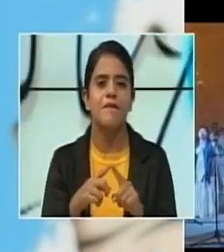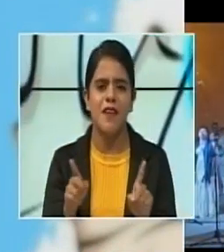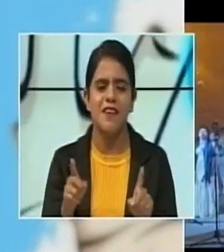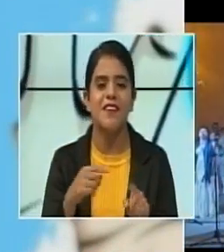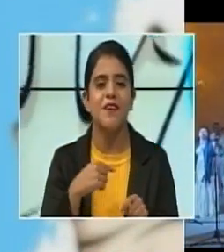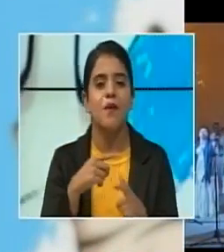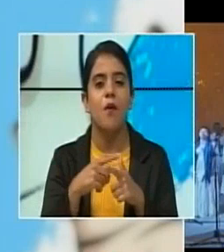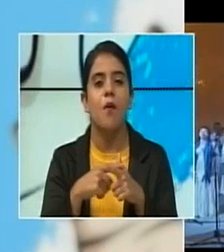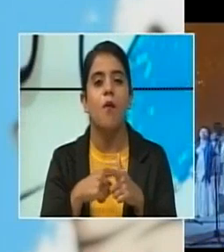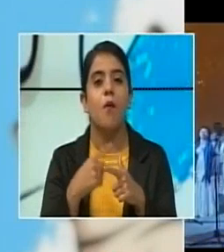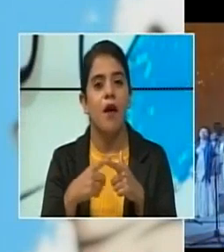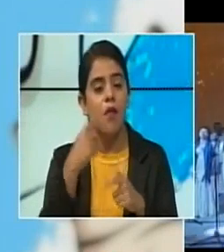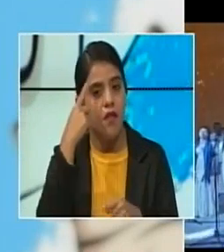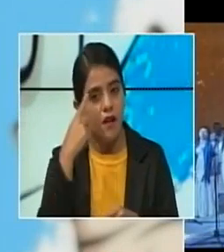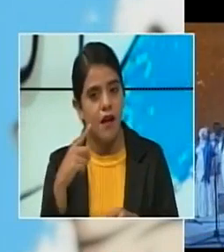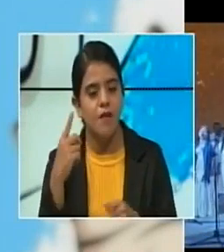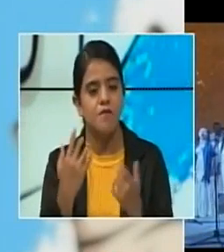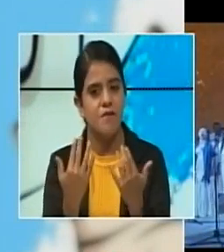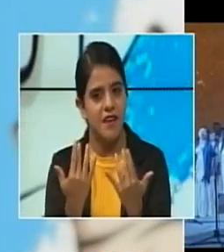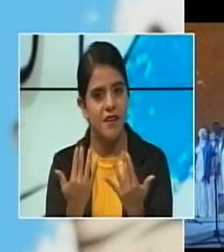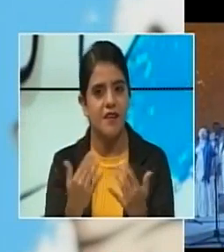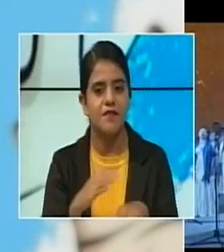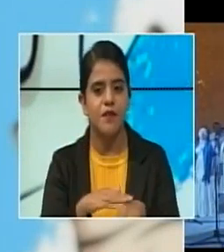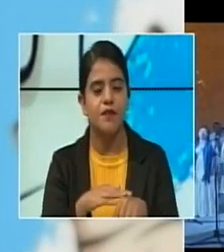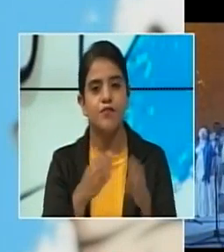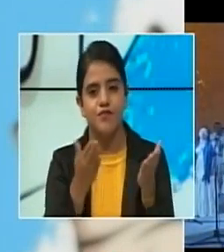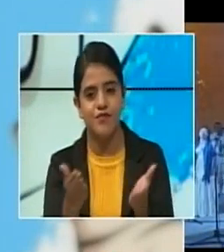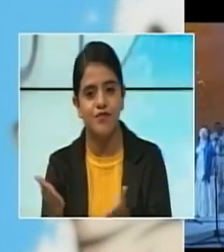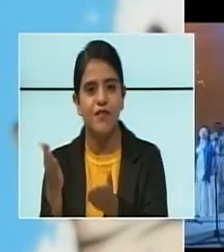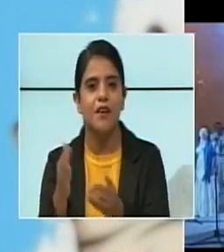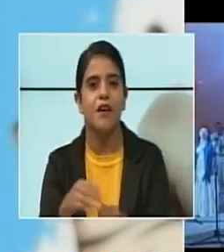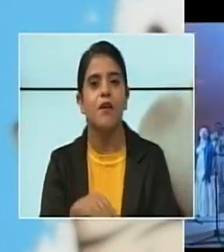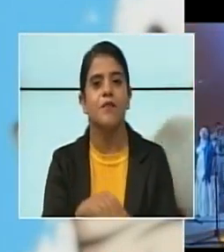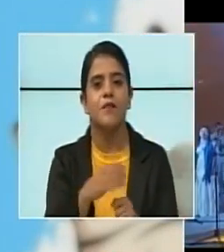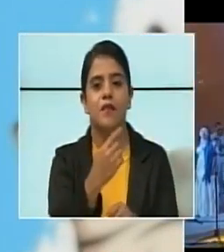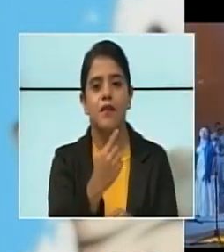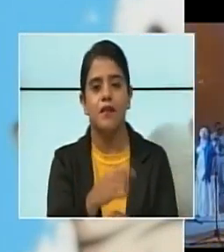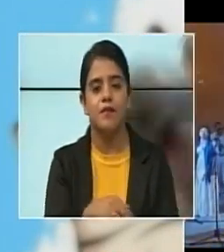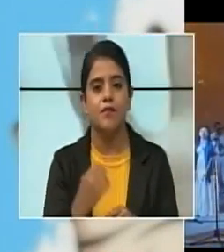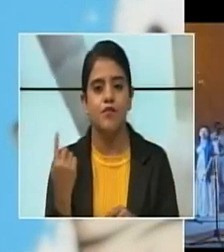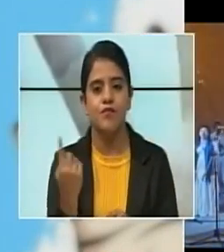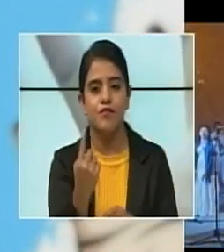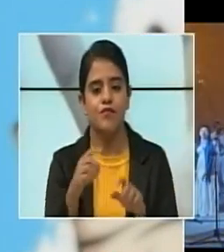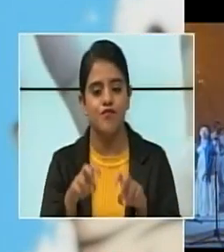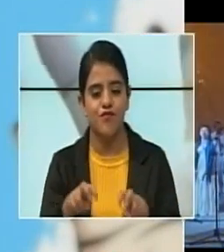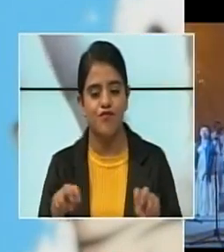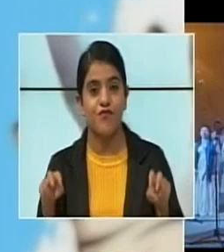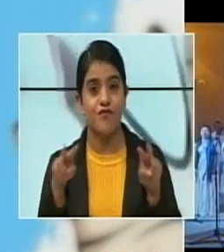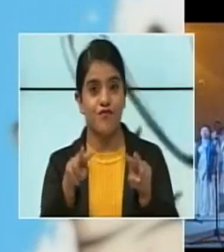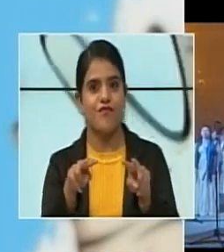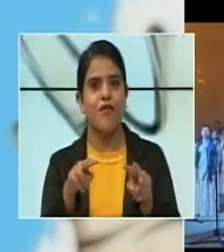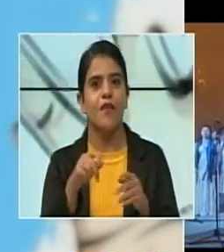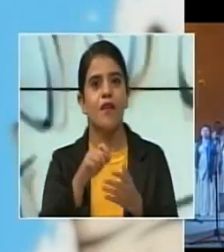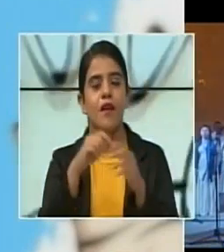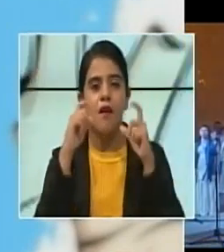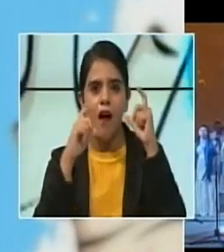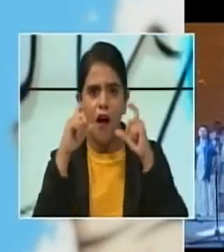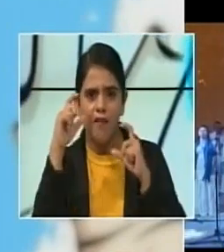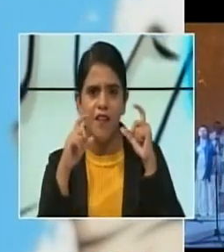¿verdad? Estaba muy bonito todo y me dijeron: bueno, la vamos a llamar para el